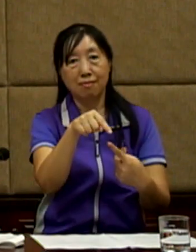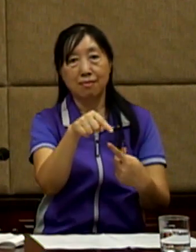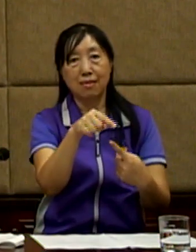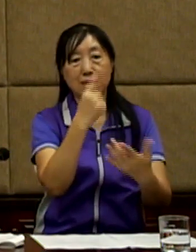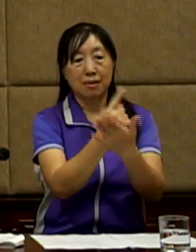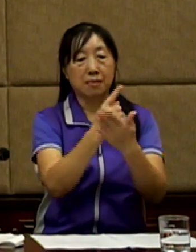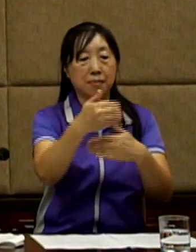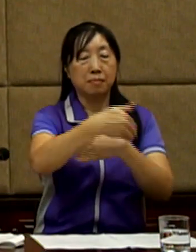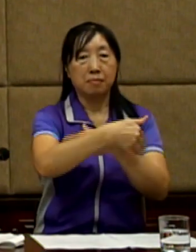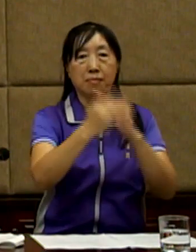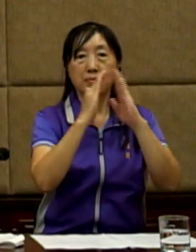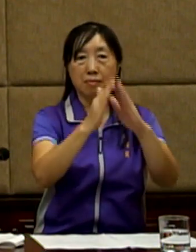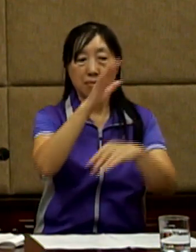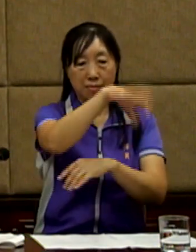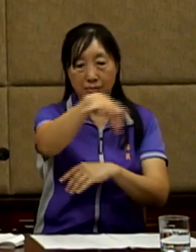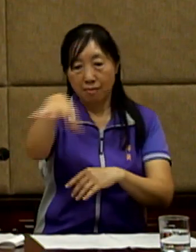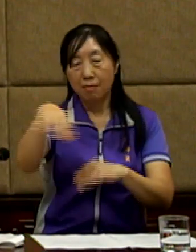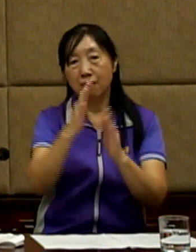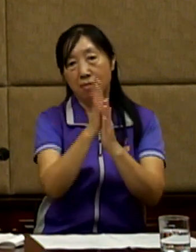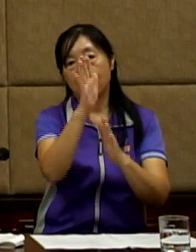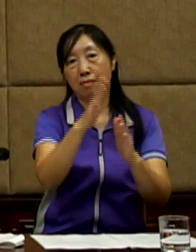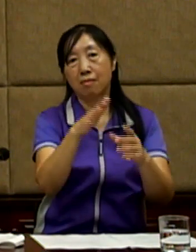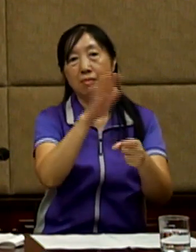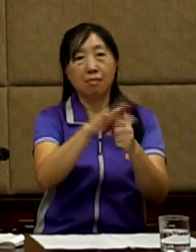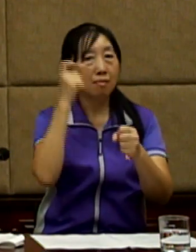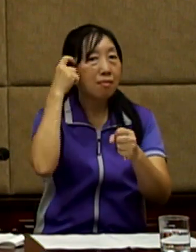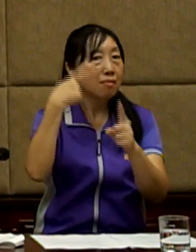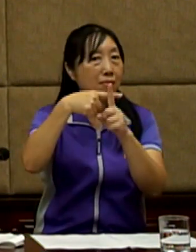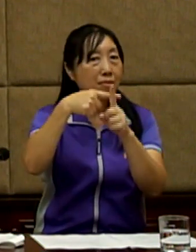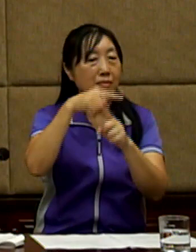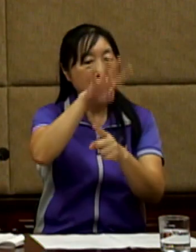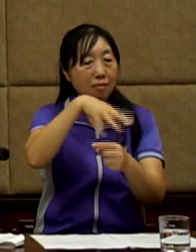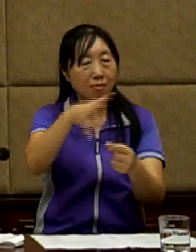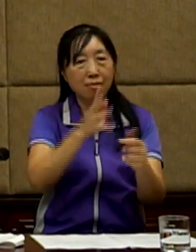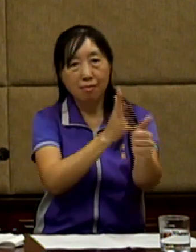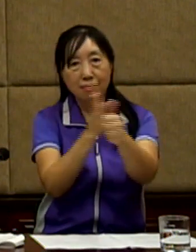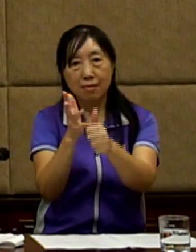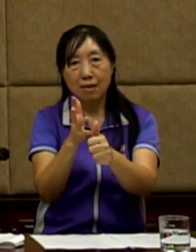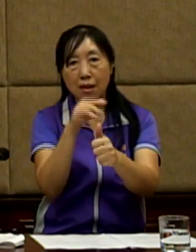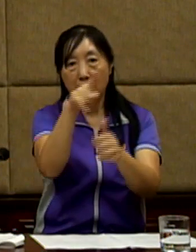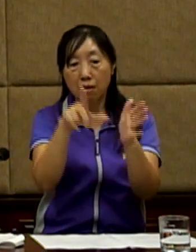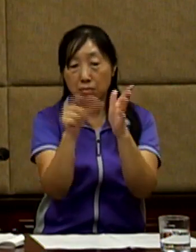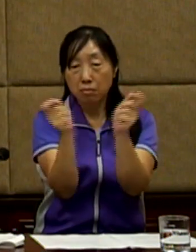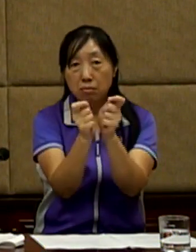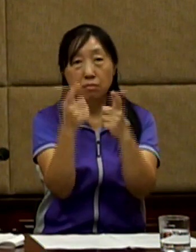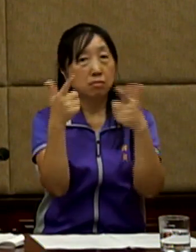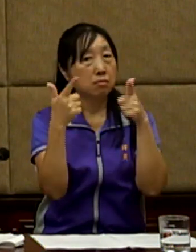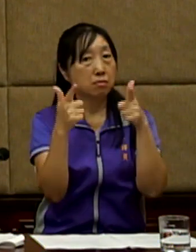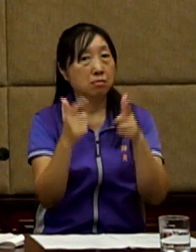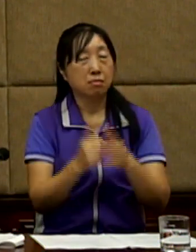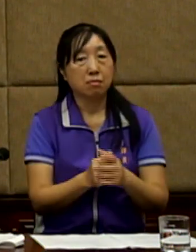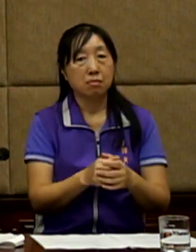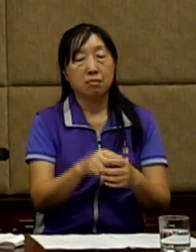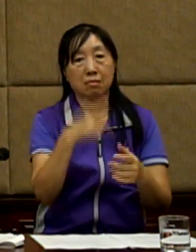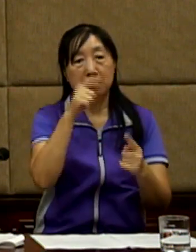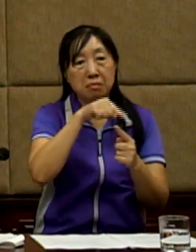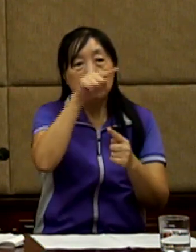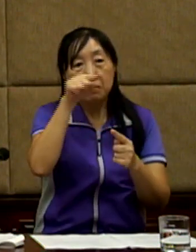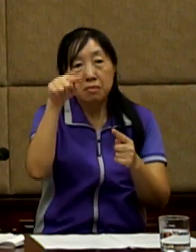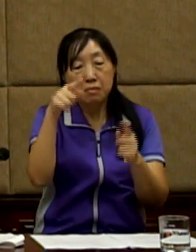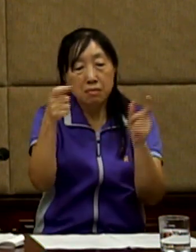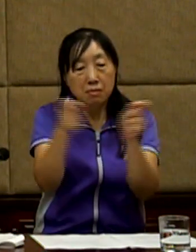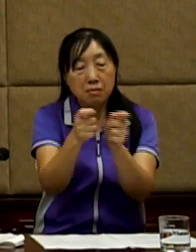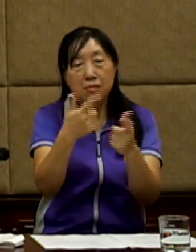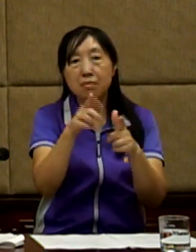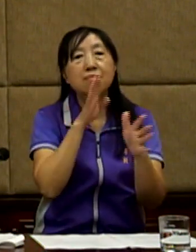政府都有做收视满意度调查，而且它那个不是一个短期间的一个收视率的起伏，而是一个